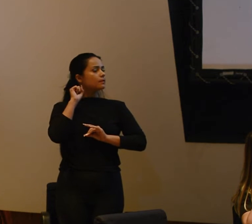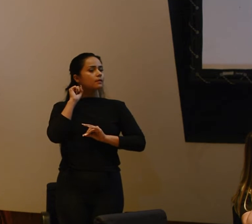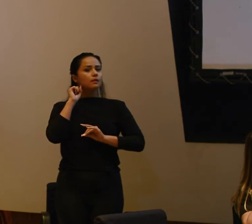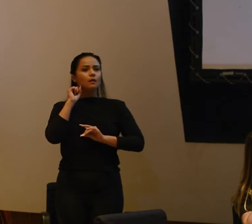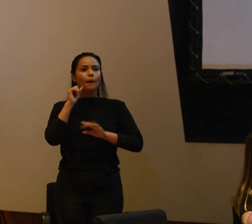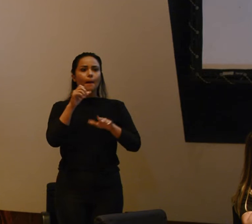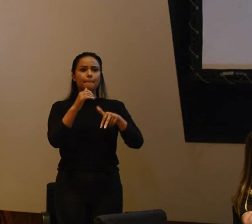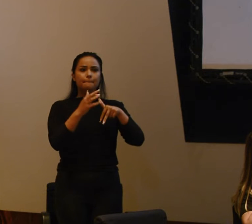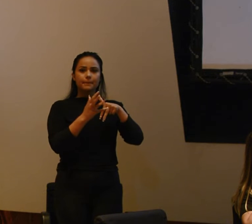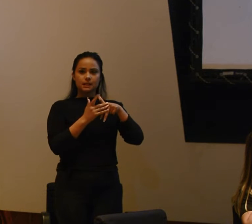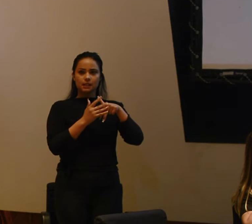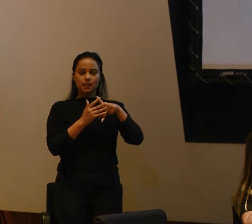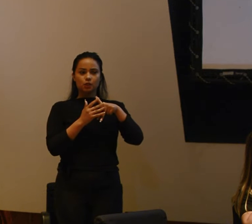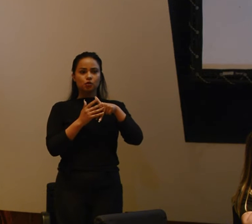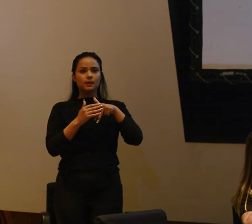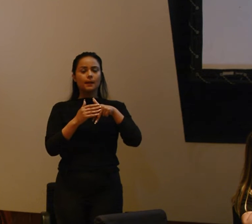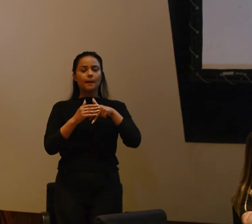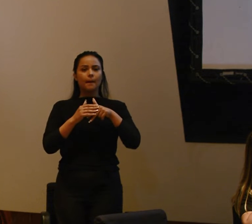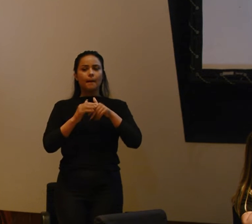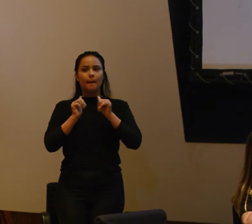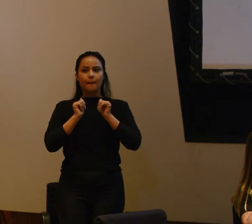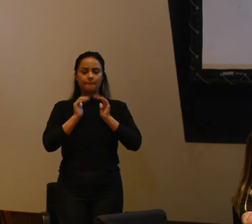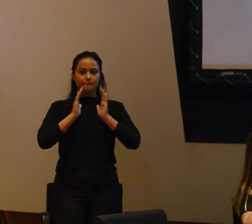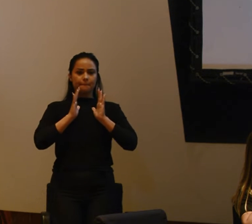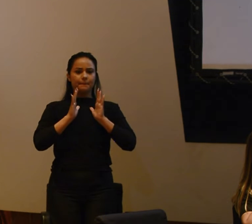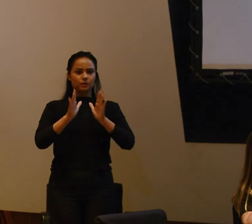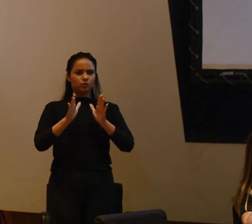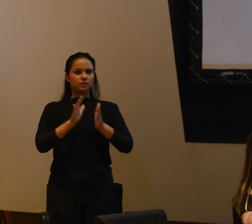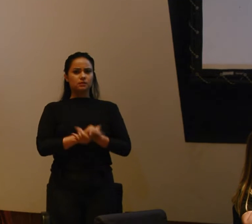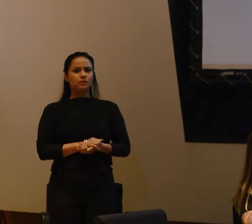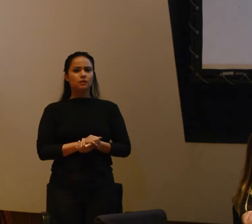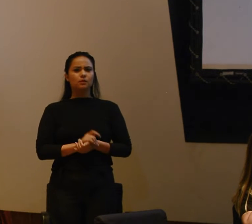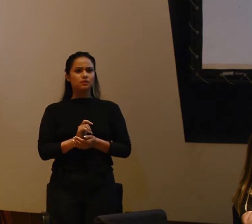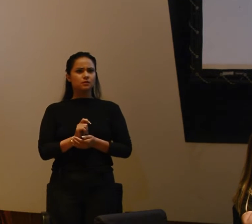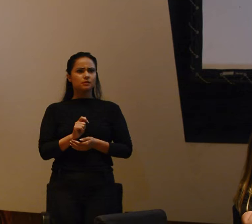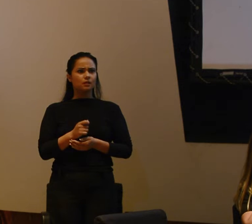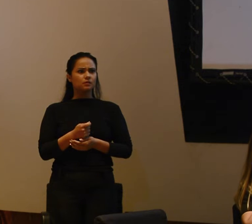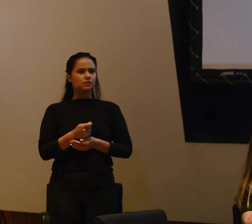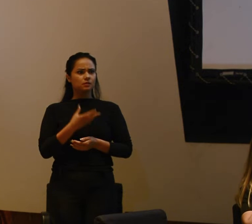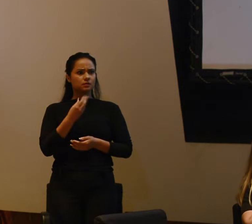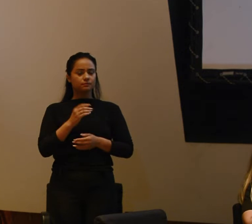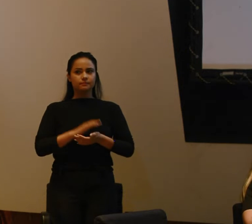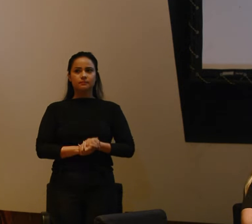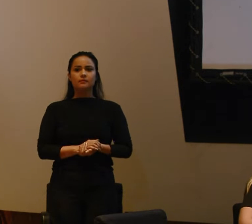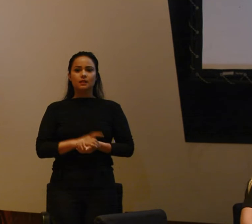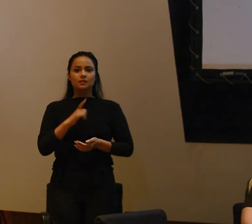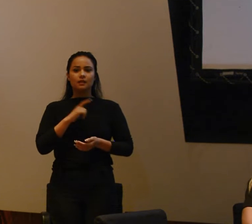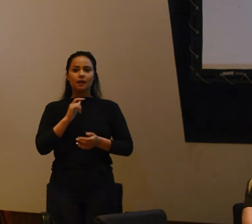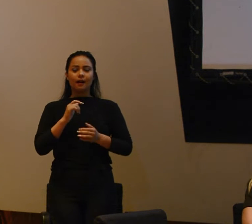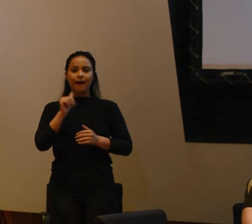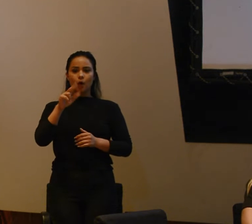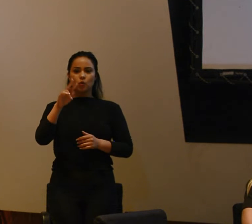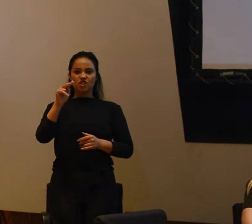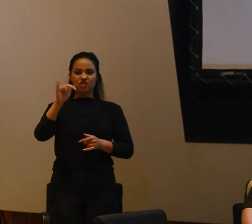pacientes com transtorno do espectro autista. Aquele paciente, então, que vem para o diagnóstico audiológico, geralmente ele apresenta o quê? Logo quando chega